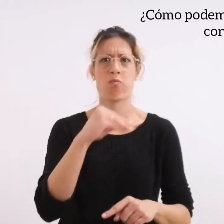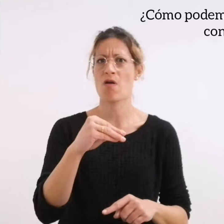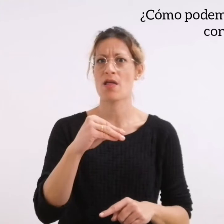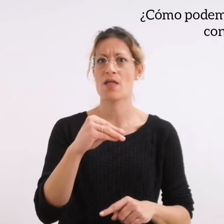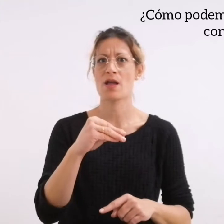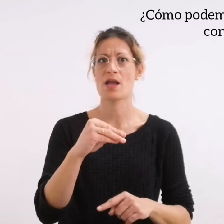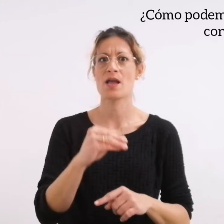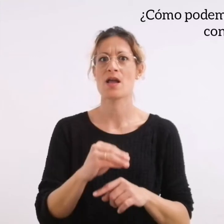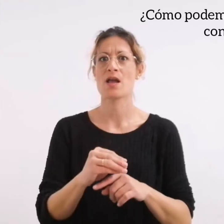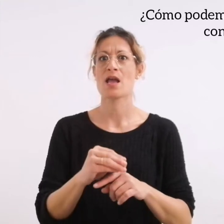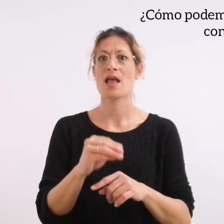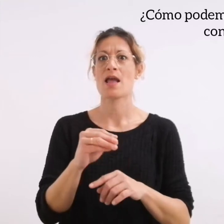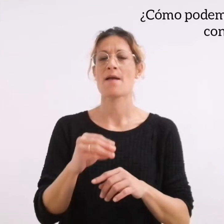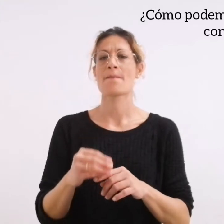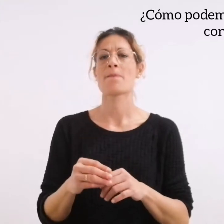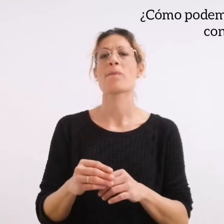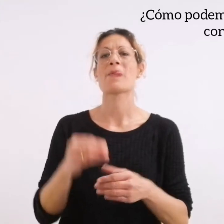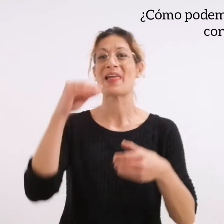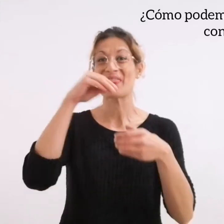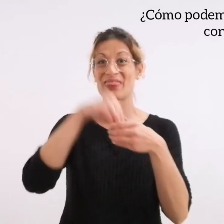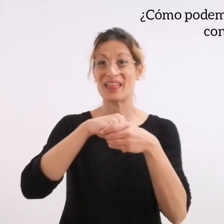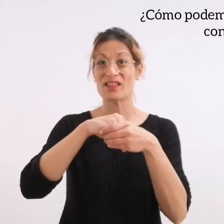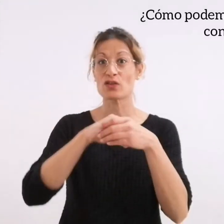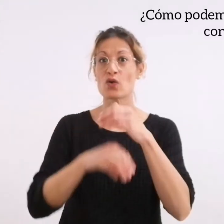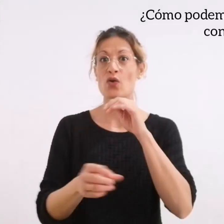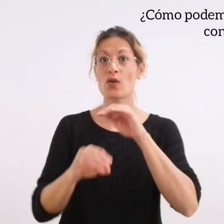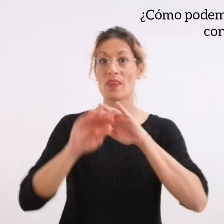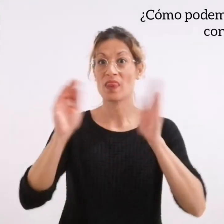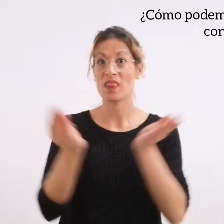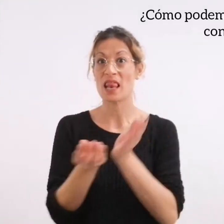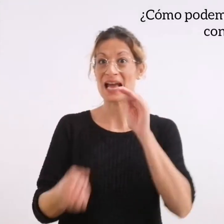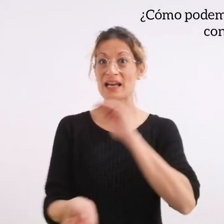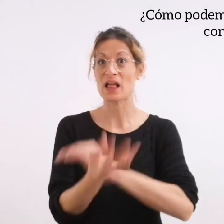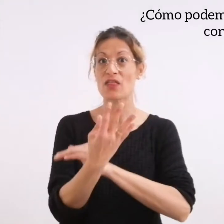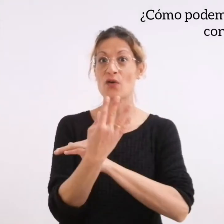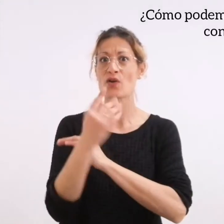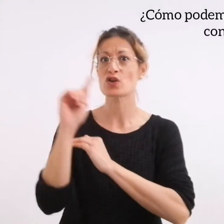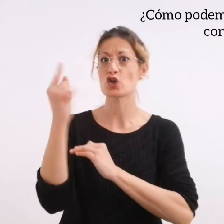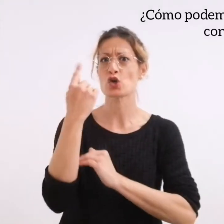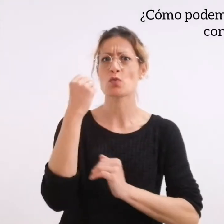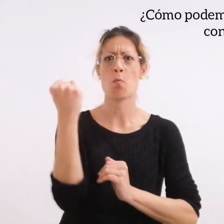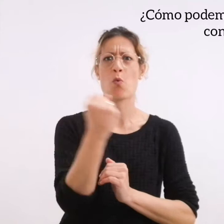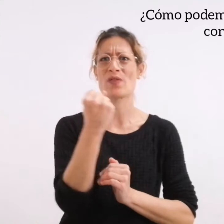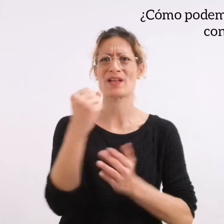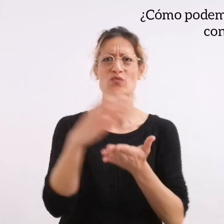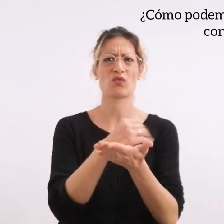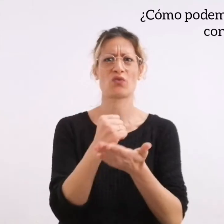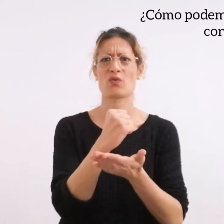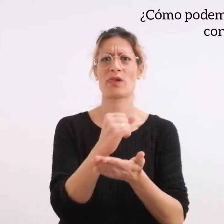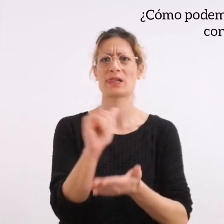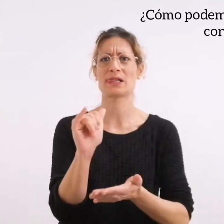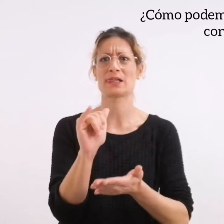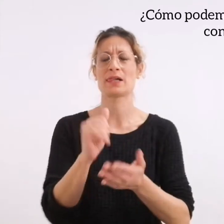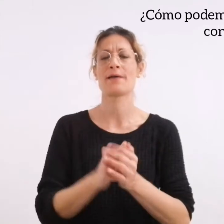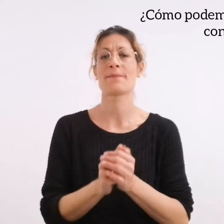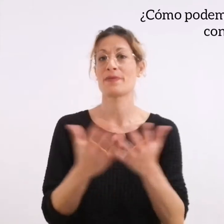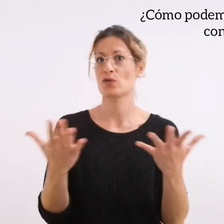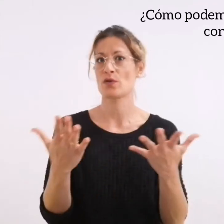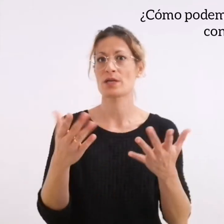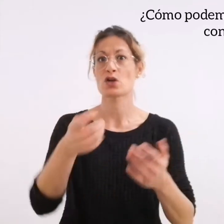creación, Dios todo lo puede. Muy bien, ¿y nosotros cómo somos? Dice la palabra que Dios nos